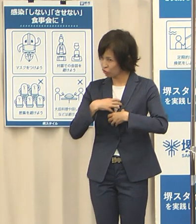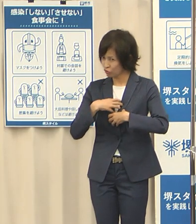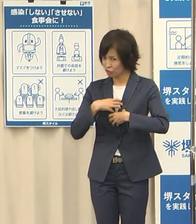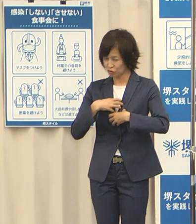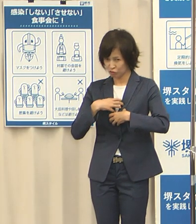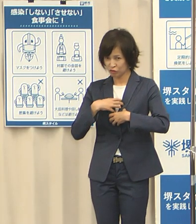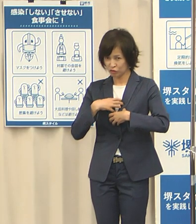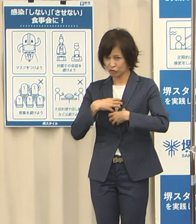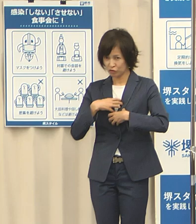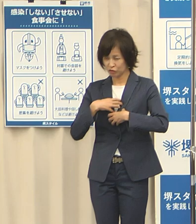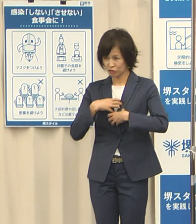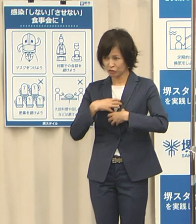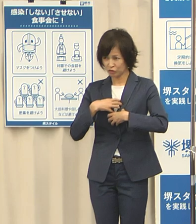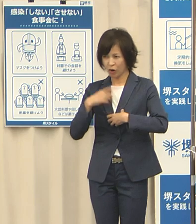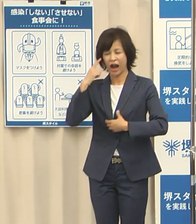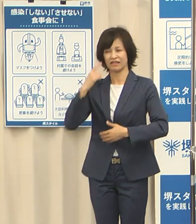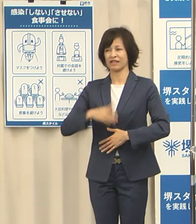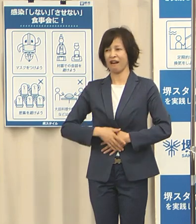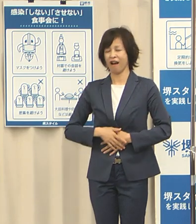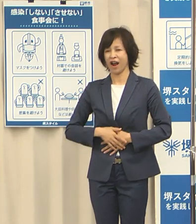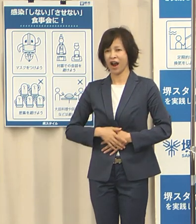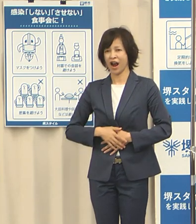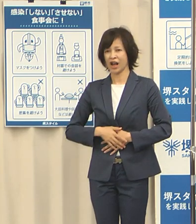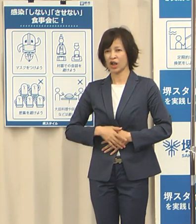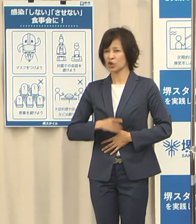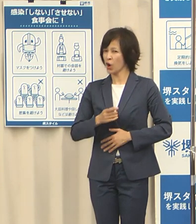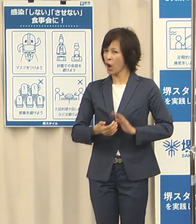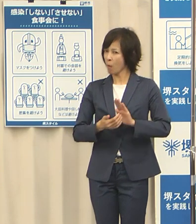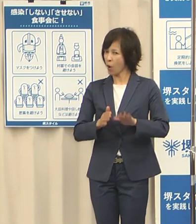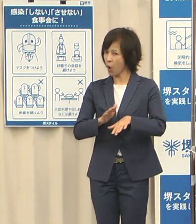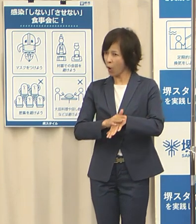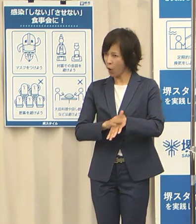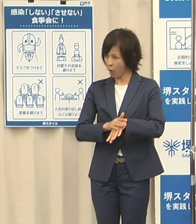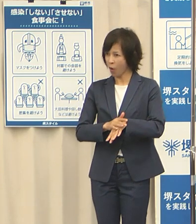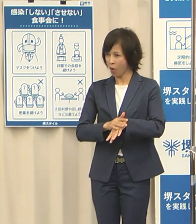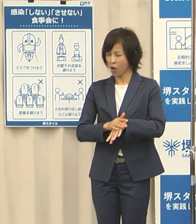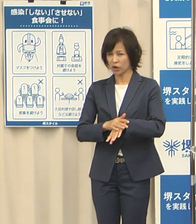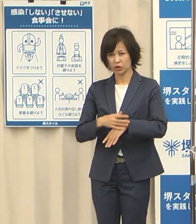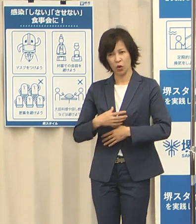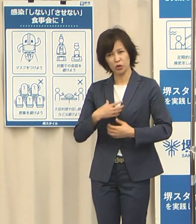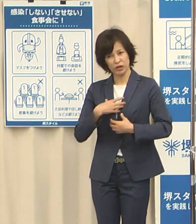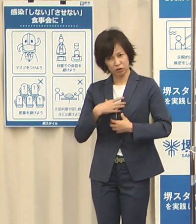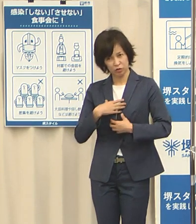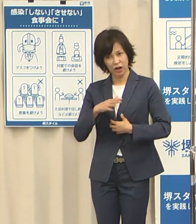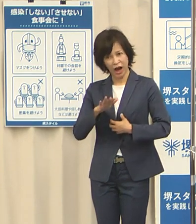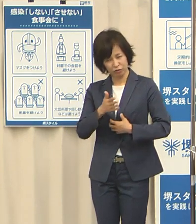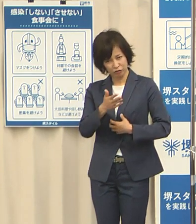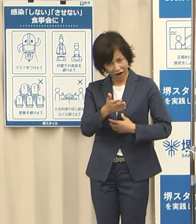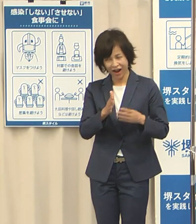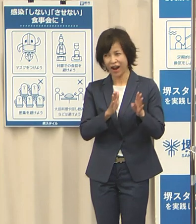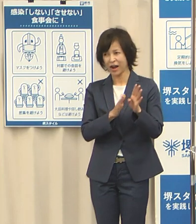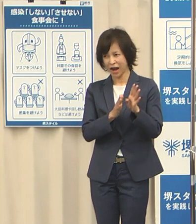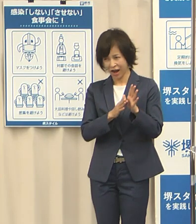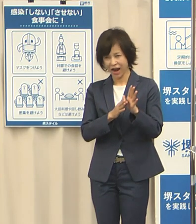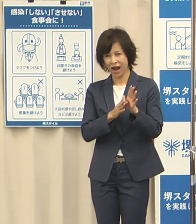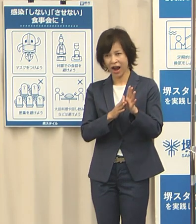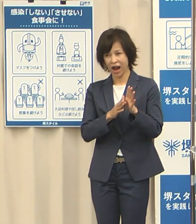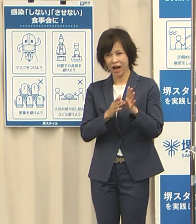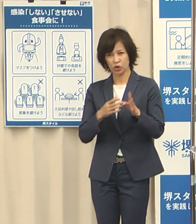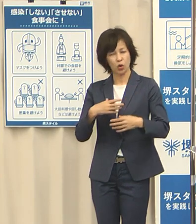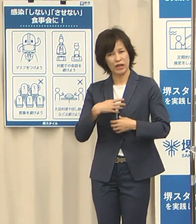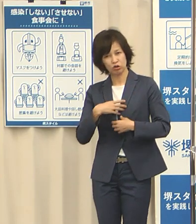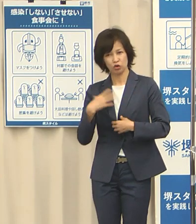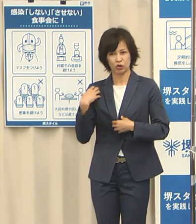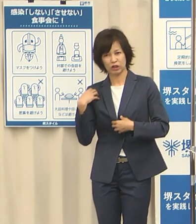感じたんですけれども、その点そうならないようにするために、そういうリスクあると思いになるかどうかと、そういうあるとすればそのリスクを